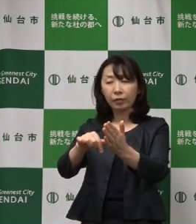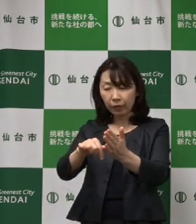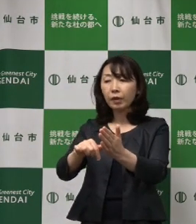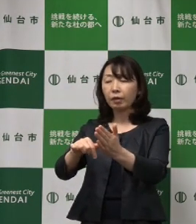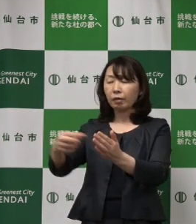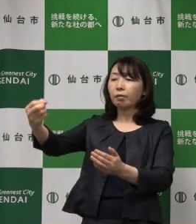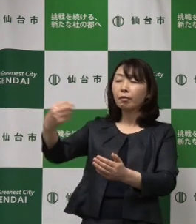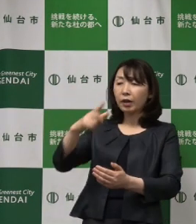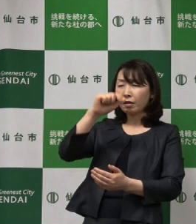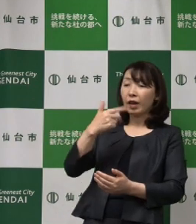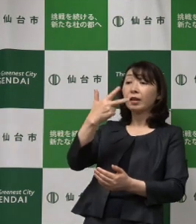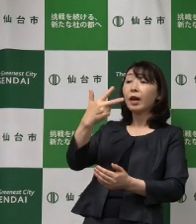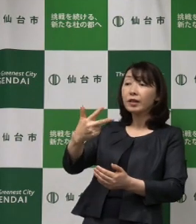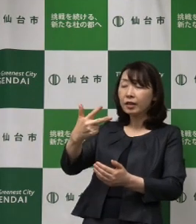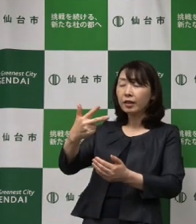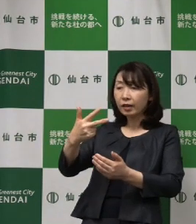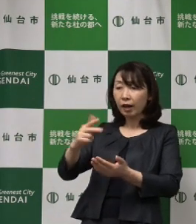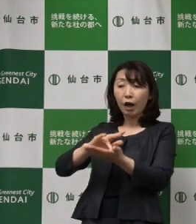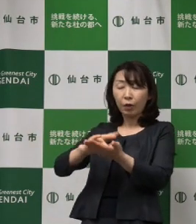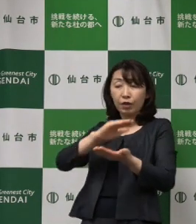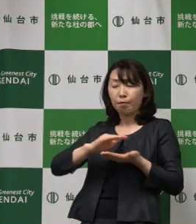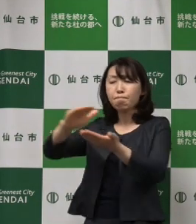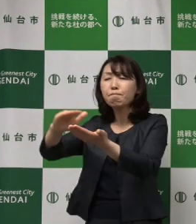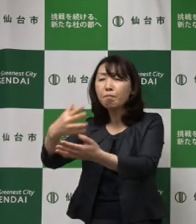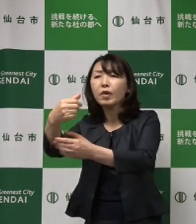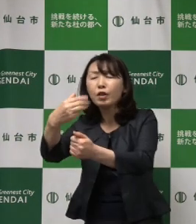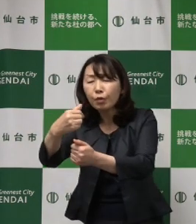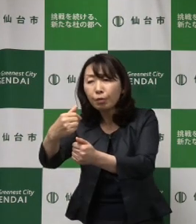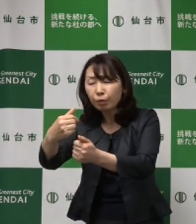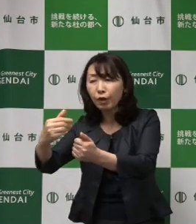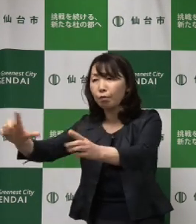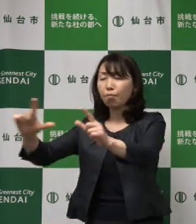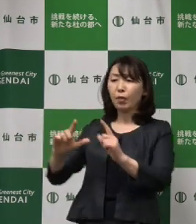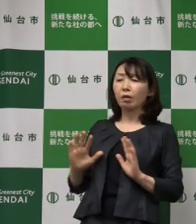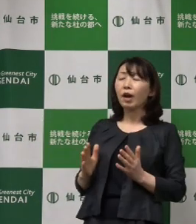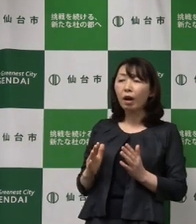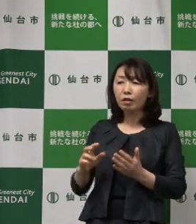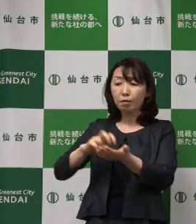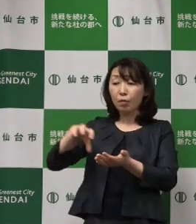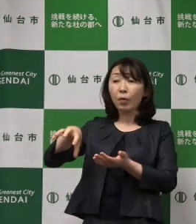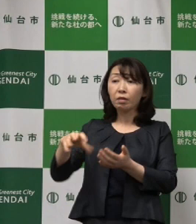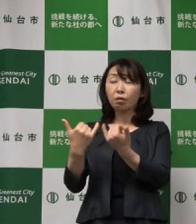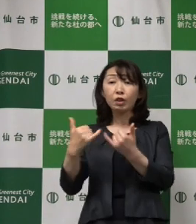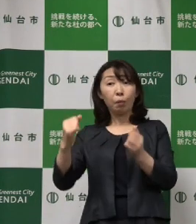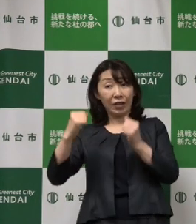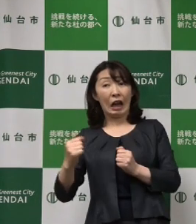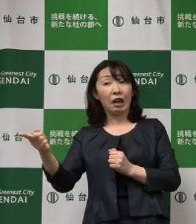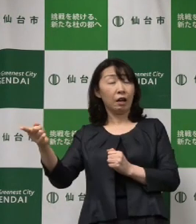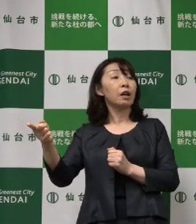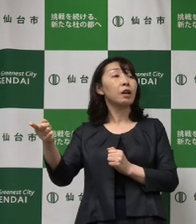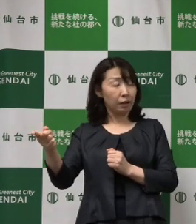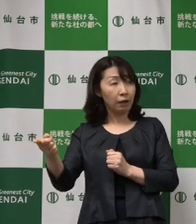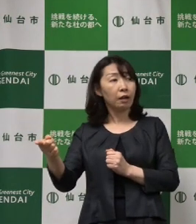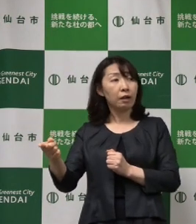チンが何日にどのぐらい届くっていう目安が示されていなくて困惑しているっていう医療機関の方もいらっしゃって、そのような市